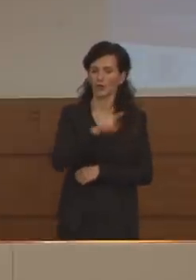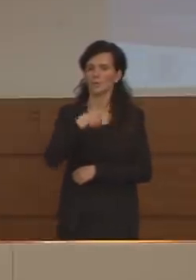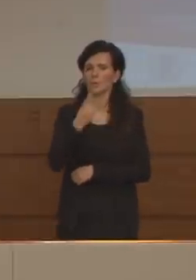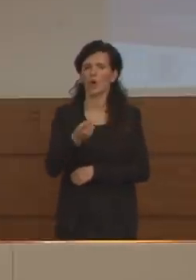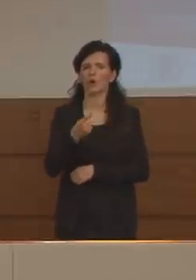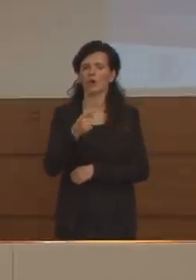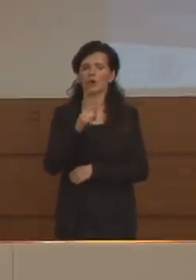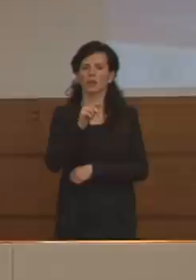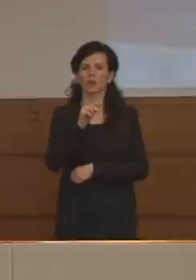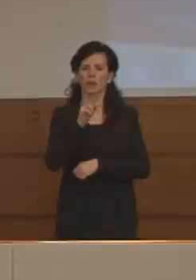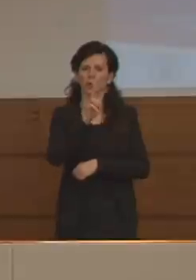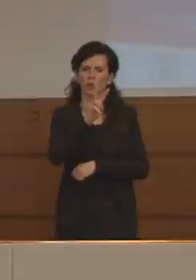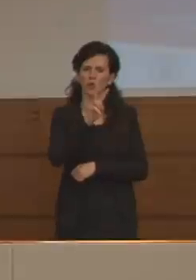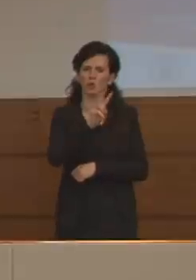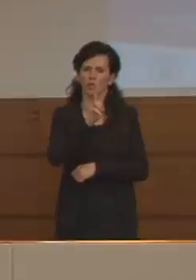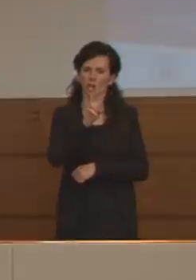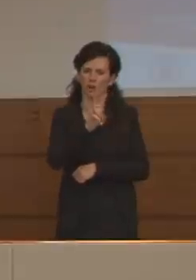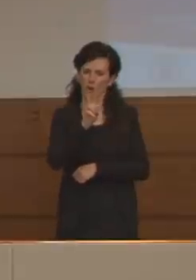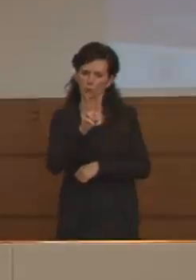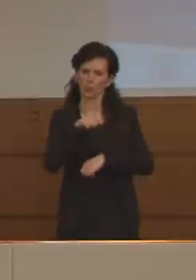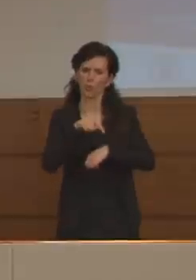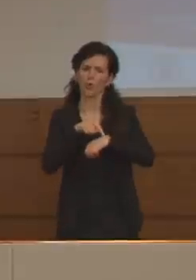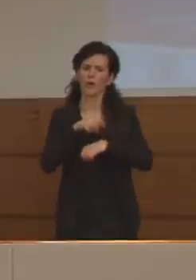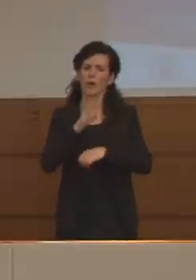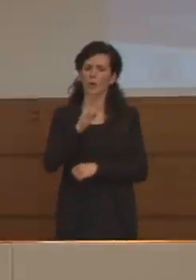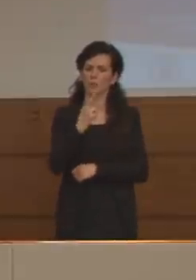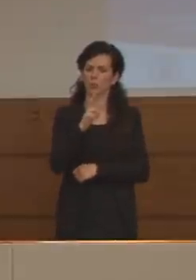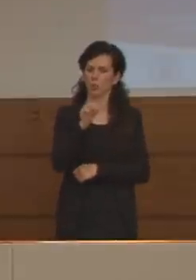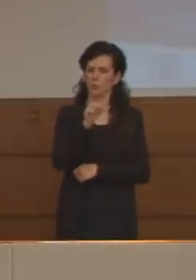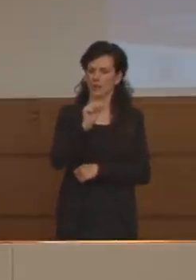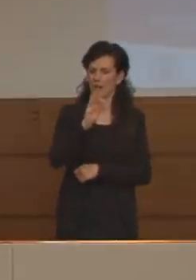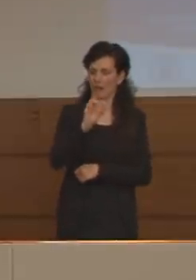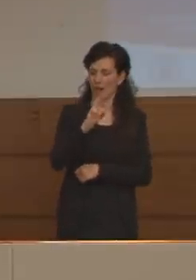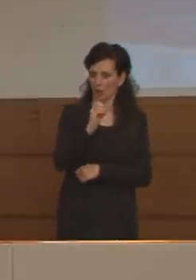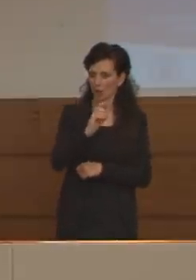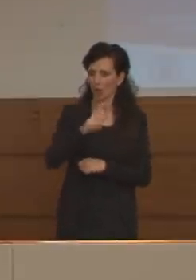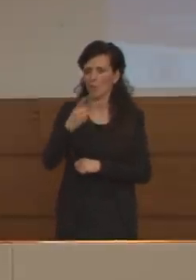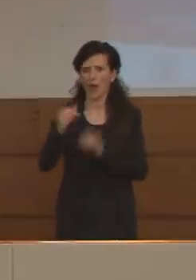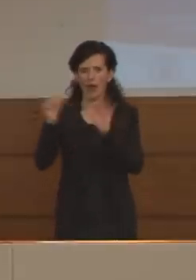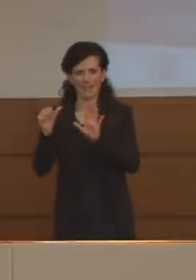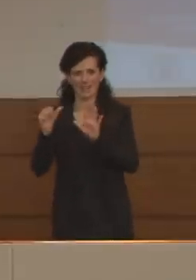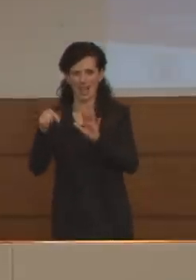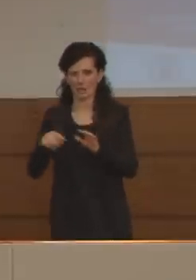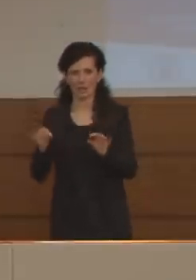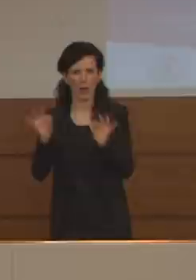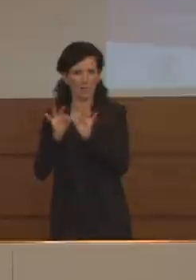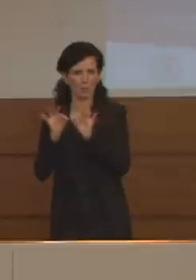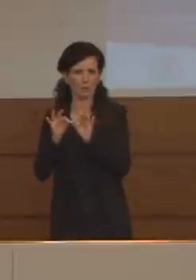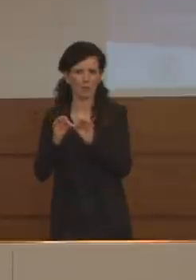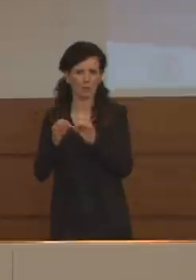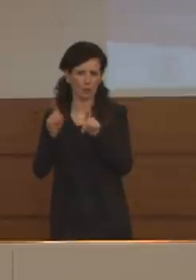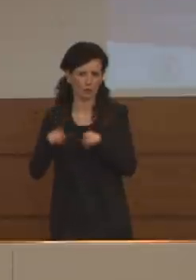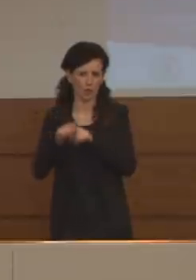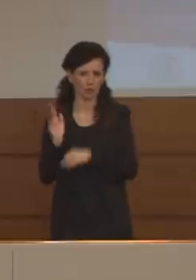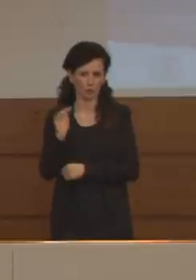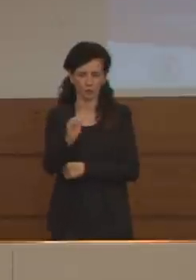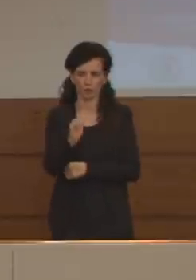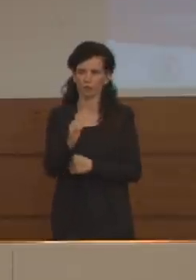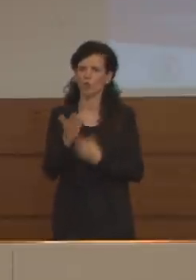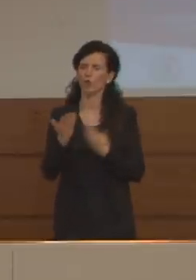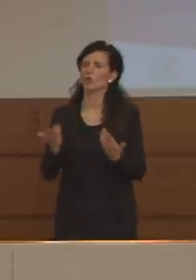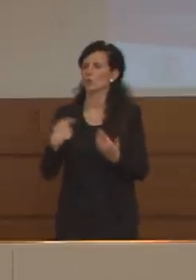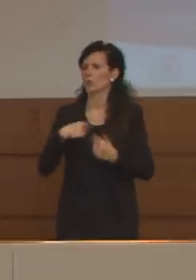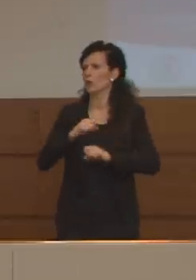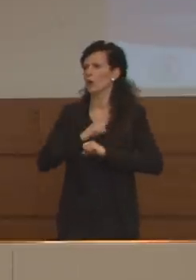ferro e alle ore 18 ovviamente la sua abituale conferenza stampa credo che sia necessario nell'interesse